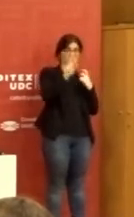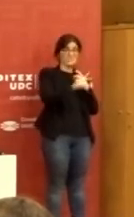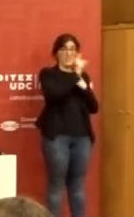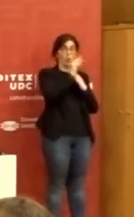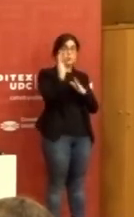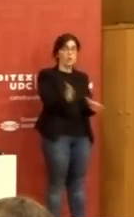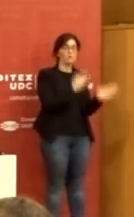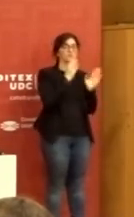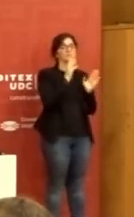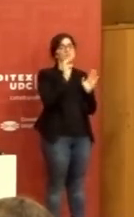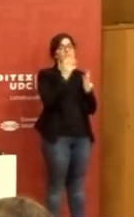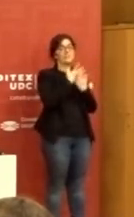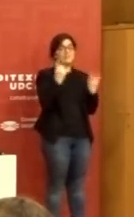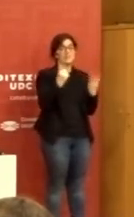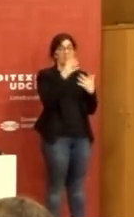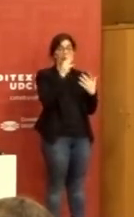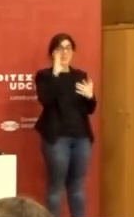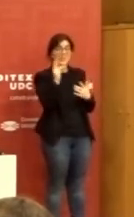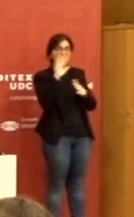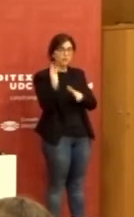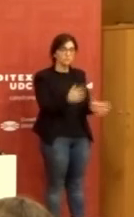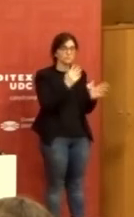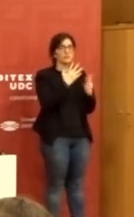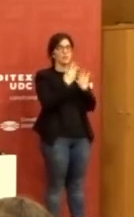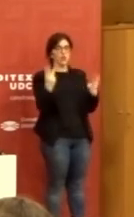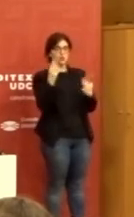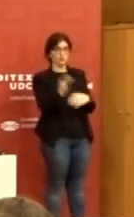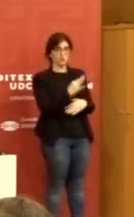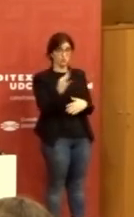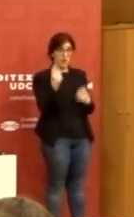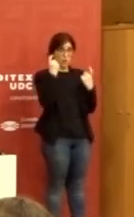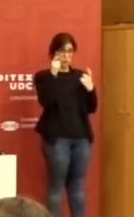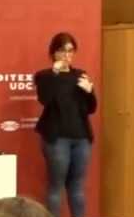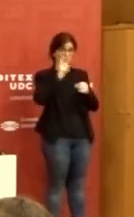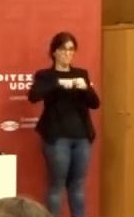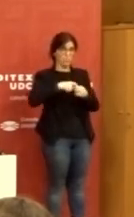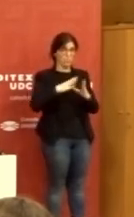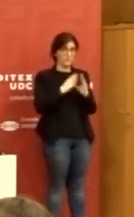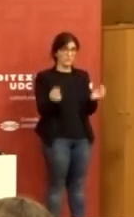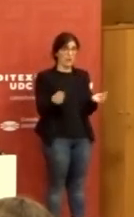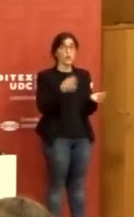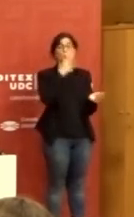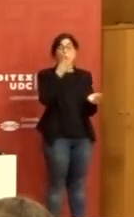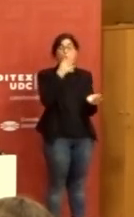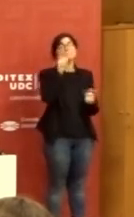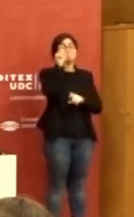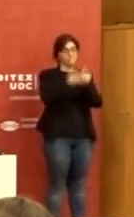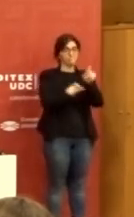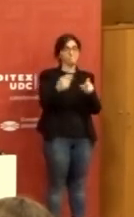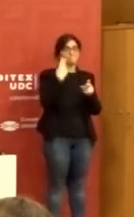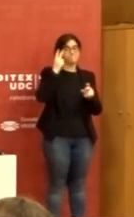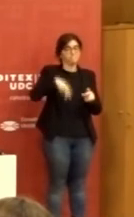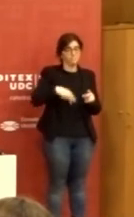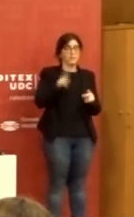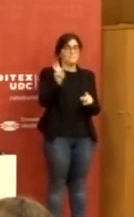16 y en esta tercera hemos tenido 18, porque, bueno, pues porque había gente que merecía la pena y